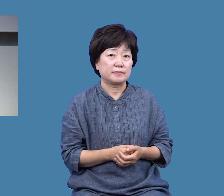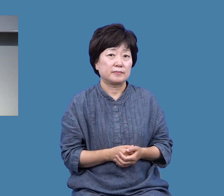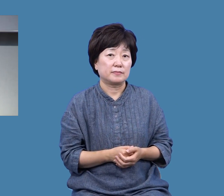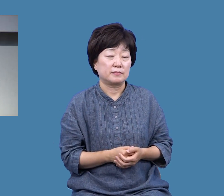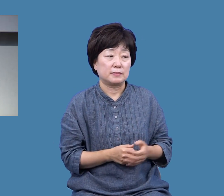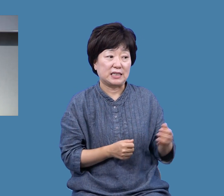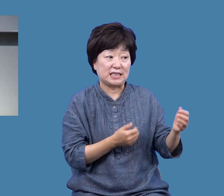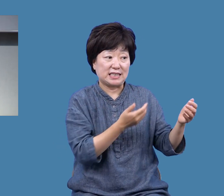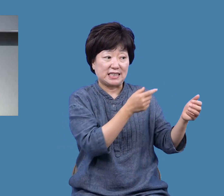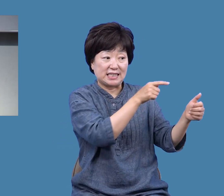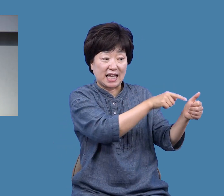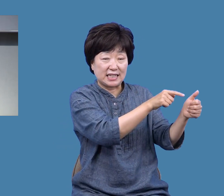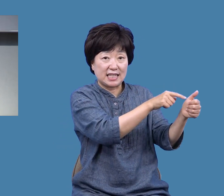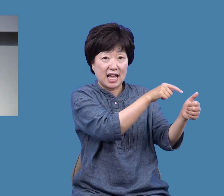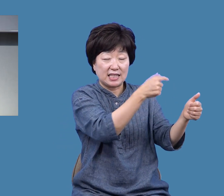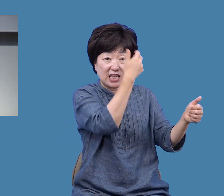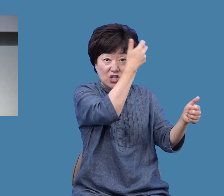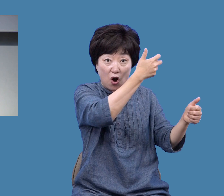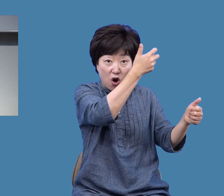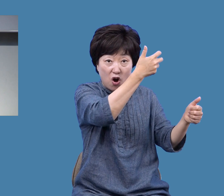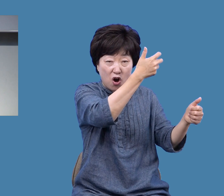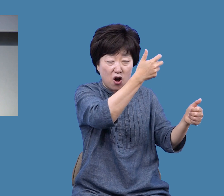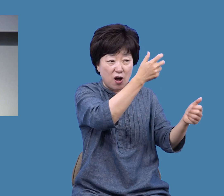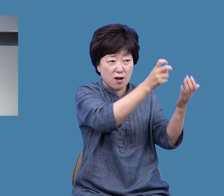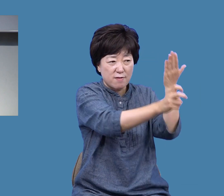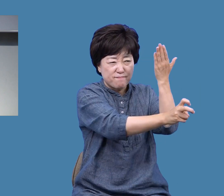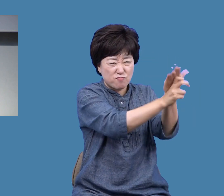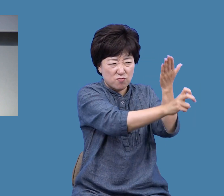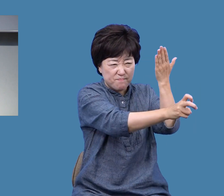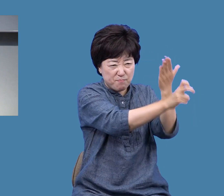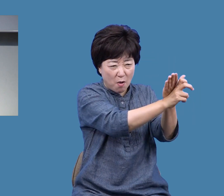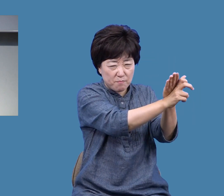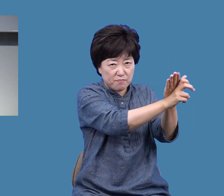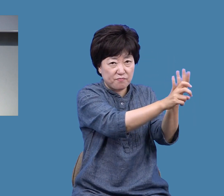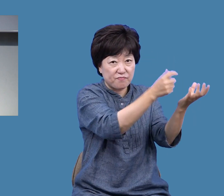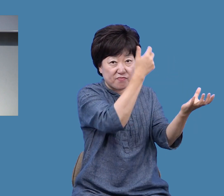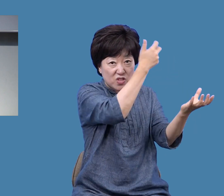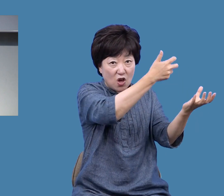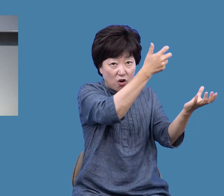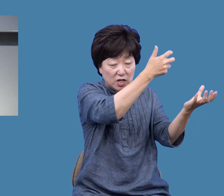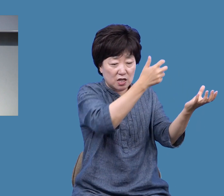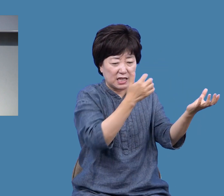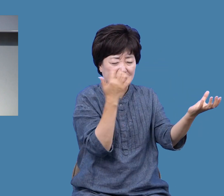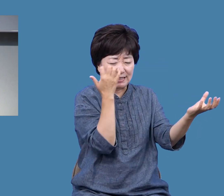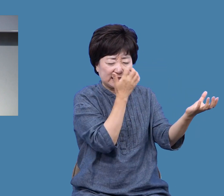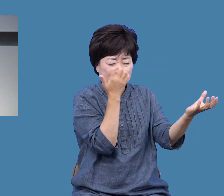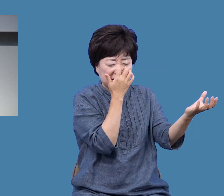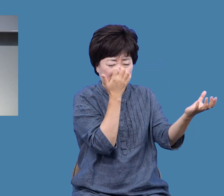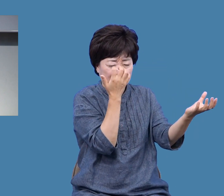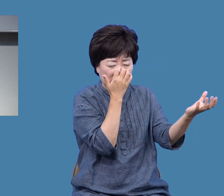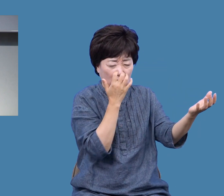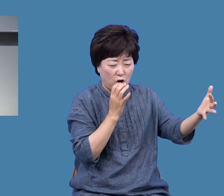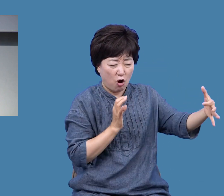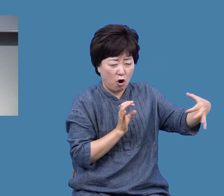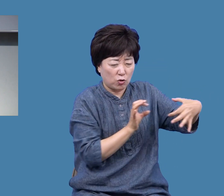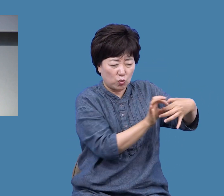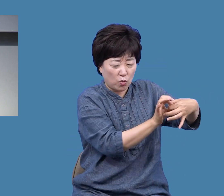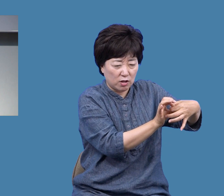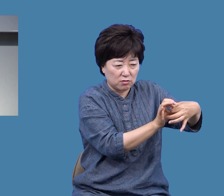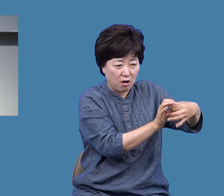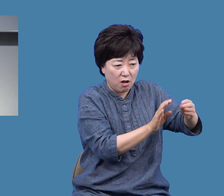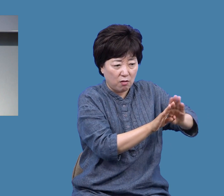상대방의 영 안에 들어와 있는 불법적인 영이 있으면 이 성적인 관계를 통해서 문이 열린다는